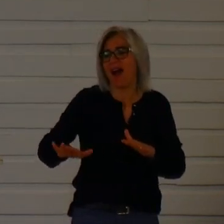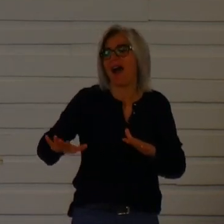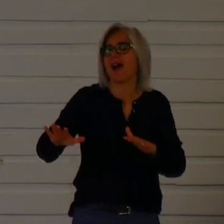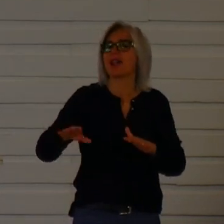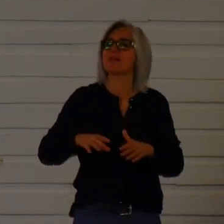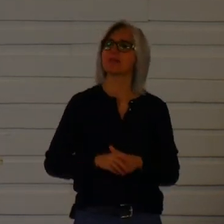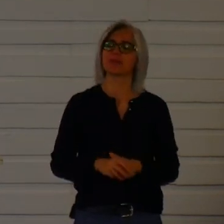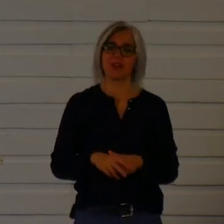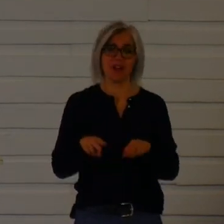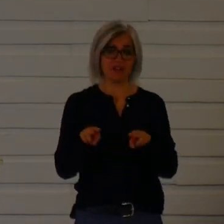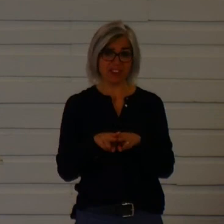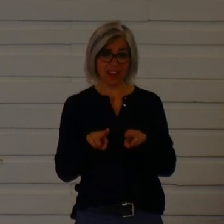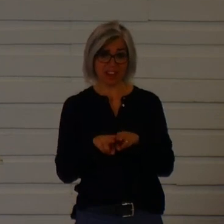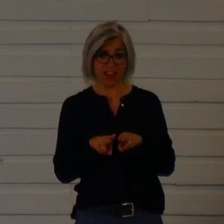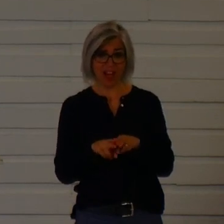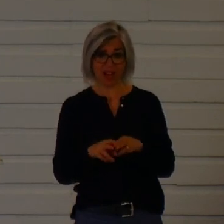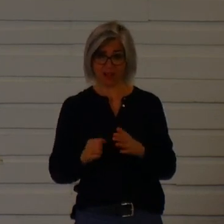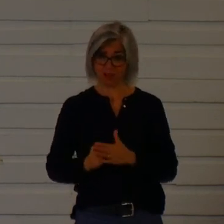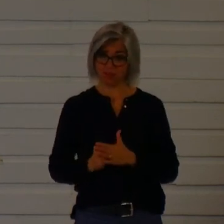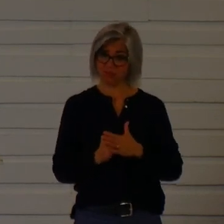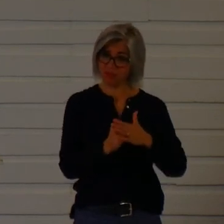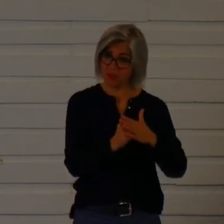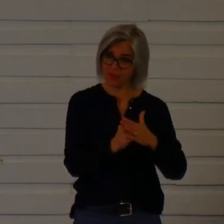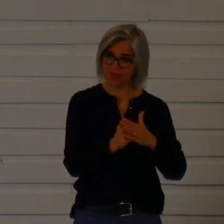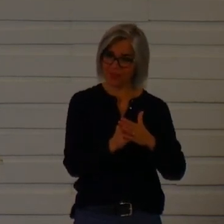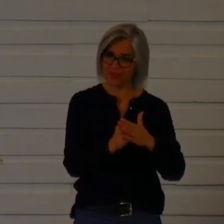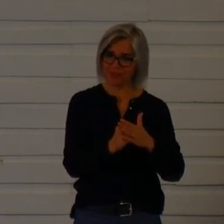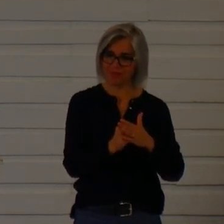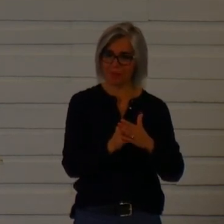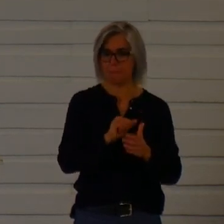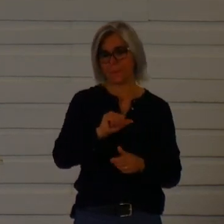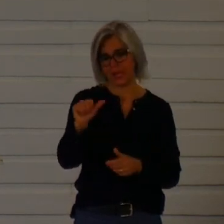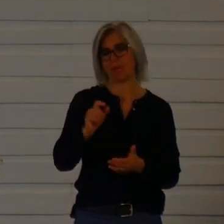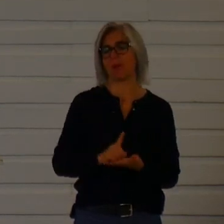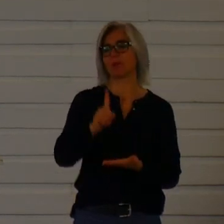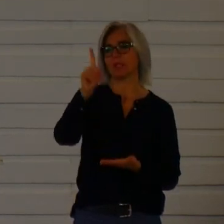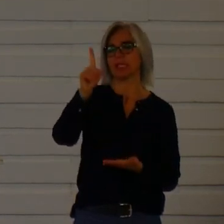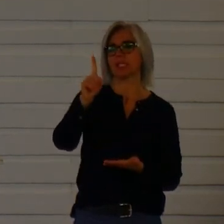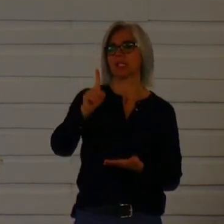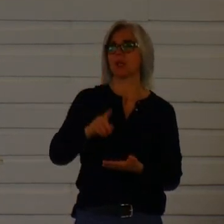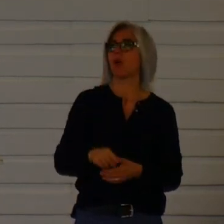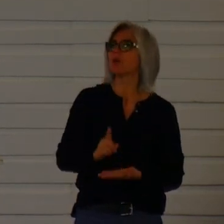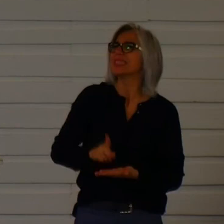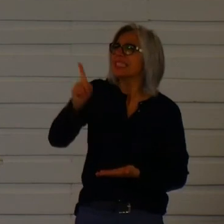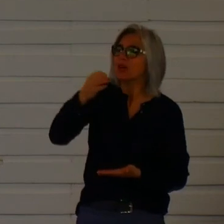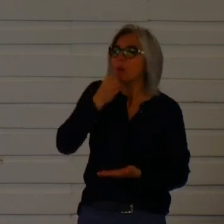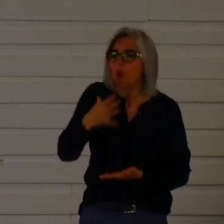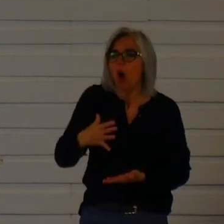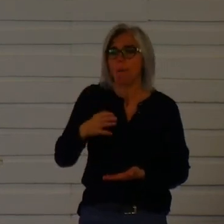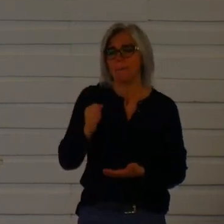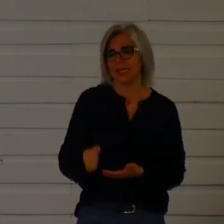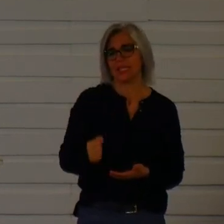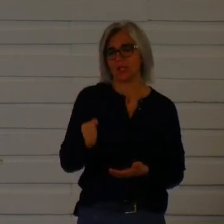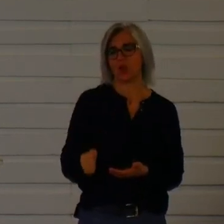preoccuparti, ti puoi incoraggiare. Ma quando tu senti la voce del buon pastore, che è il tuo pastore, tu